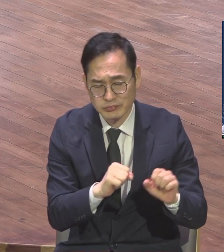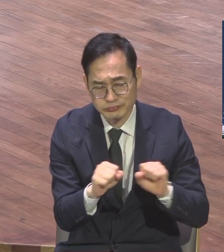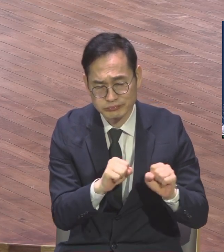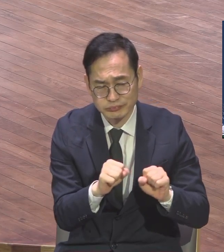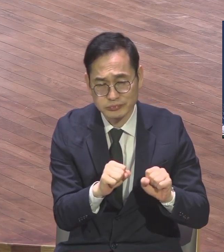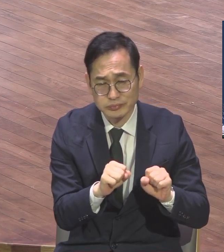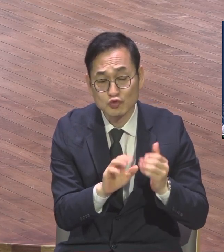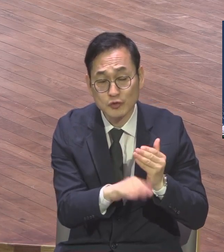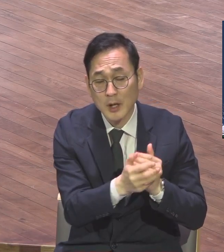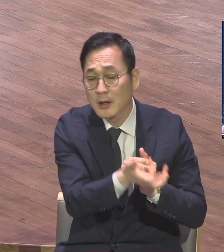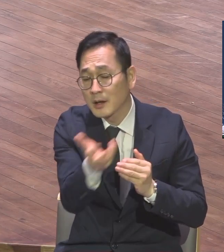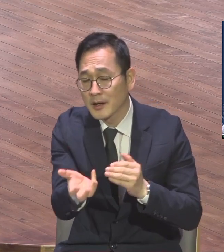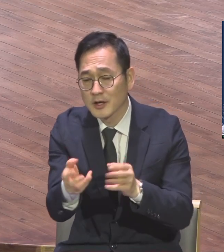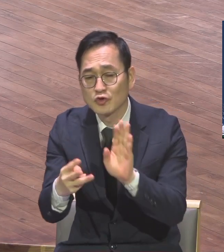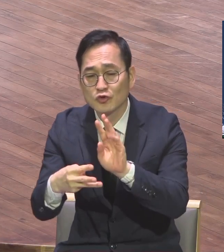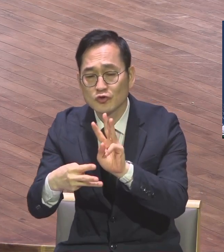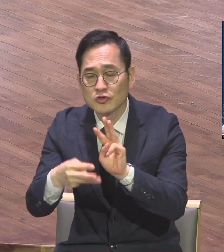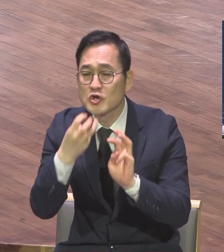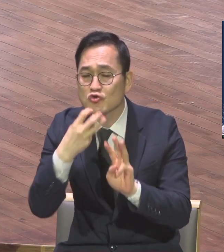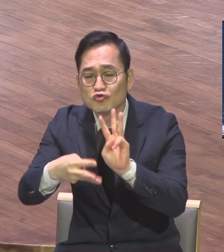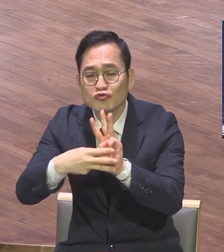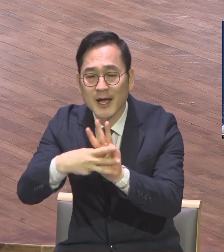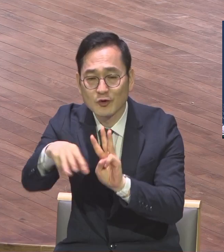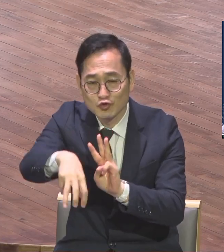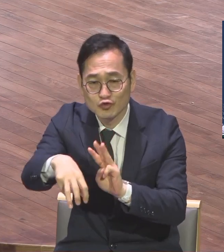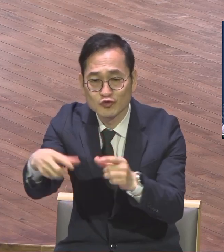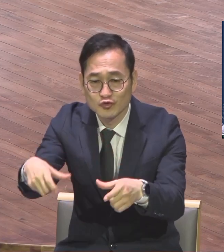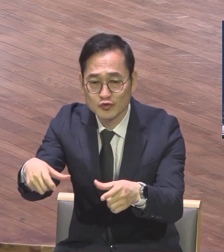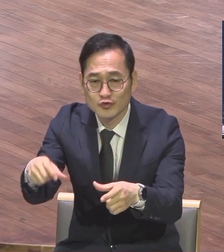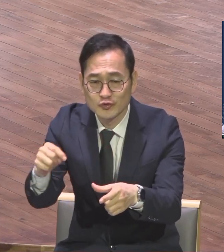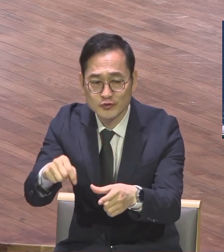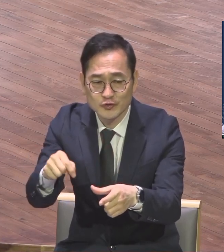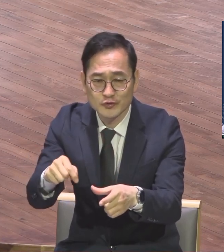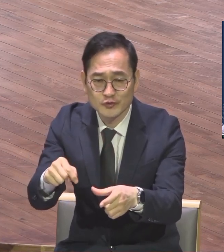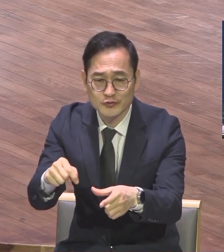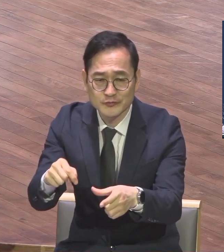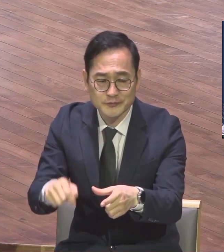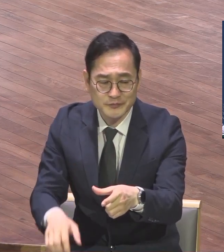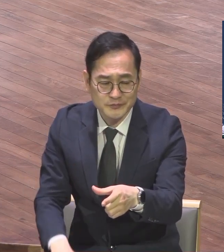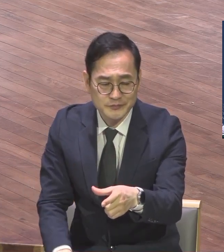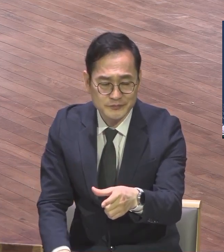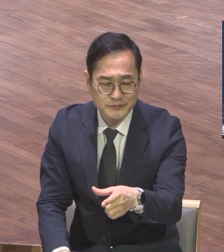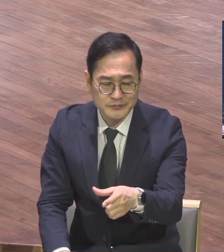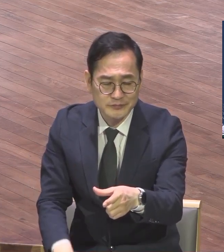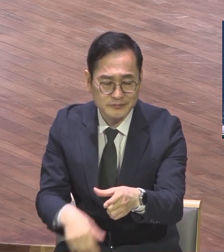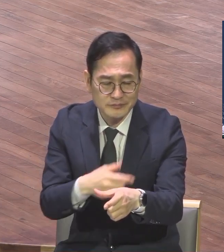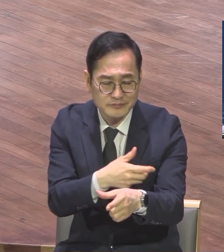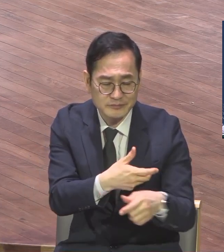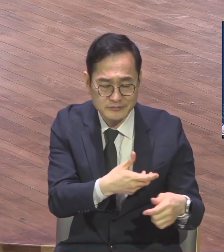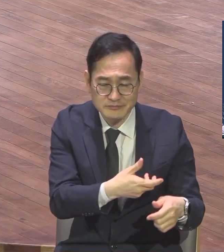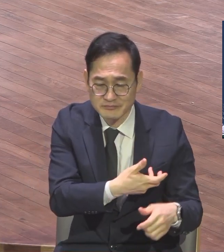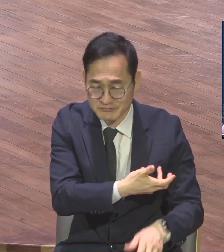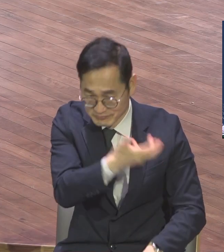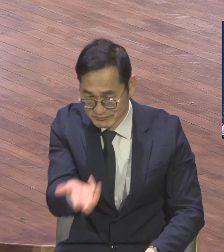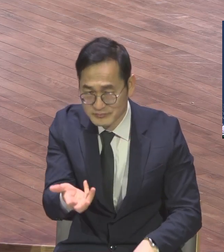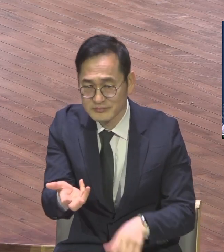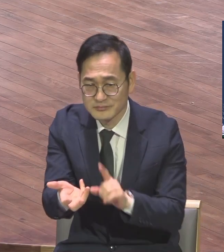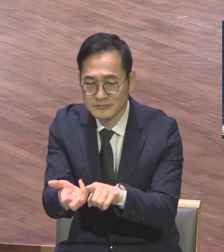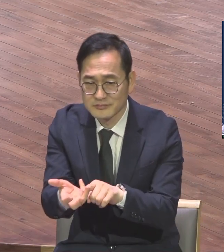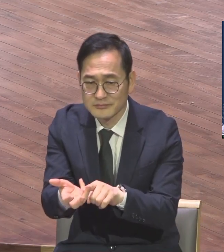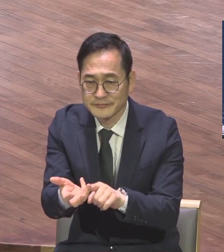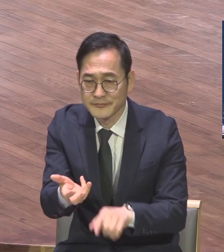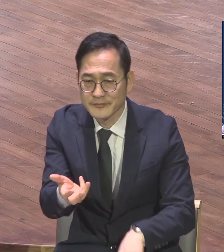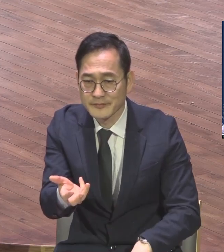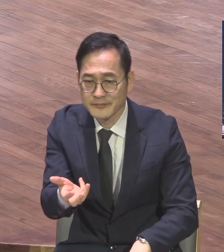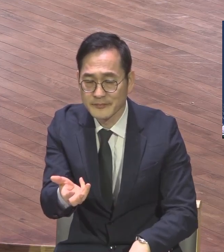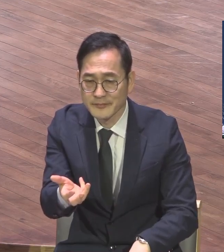서울 중랑구에 있는 교회에 부임을 해서 기성교회죠. 제가 부임할 때 17년 된